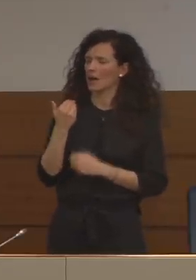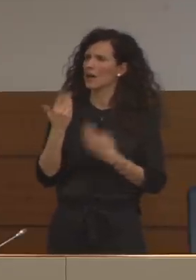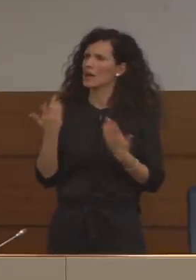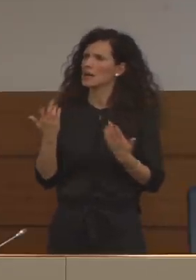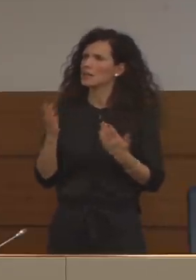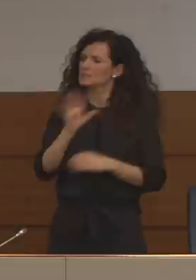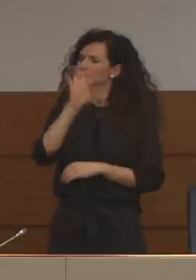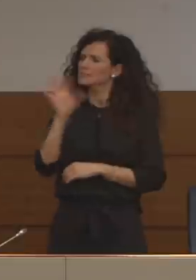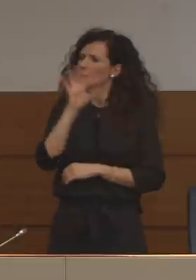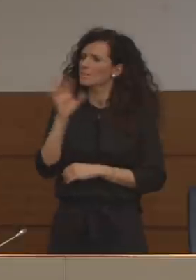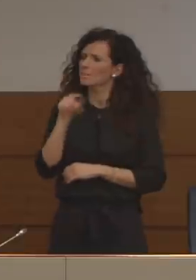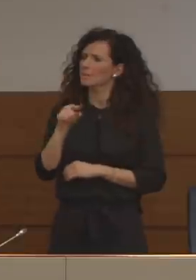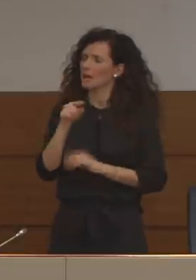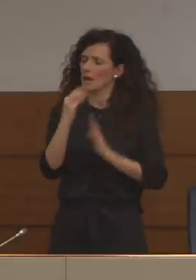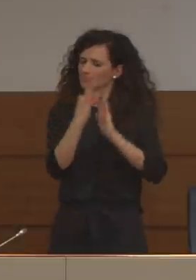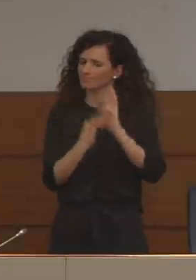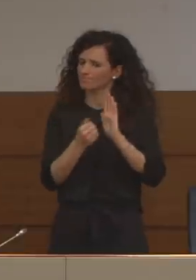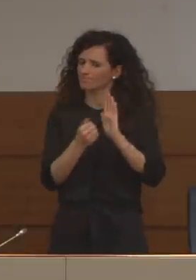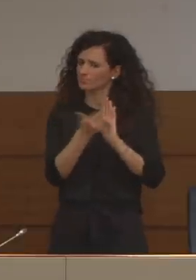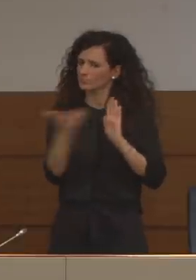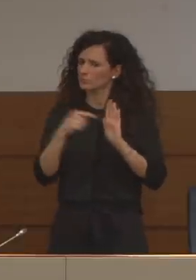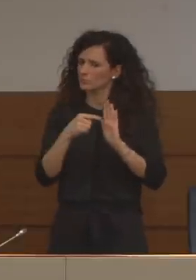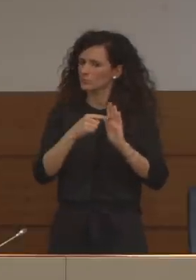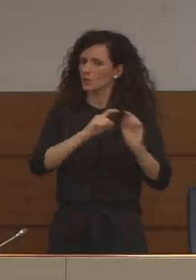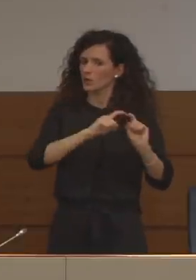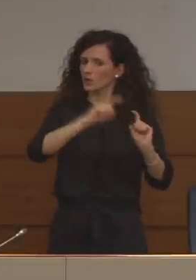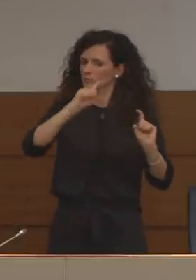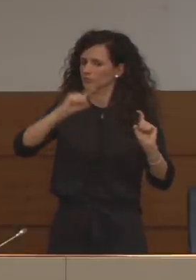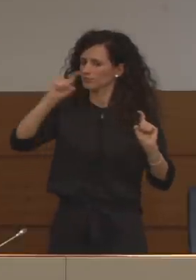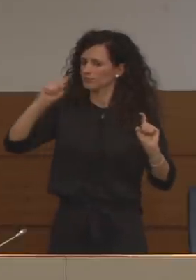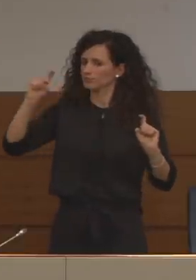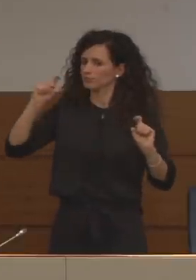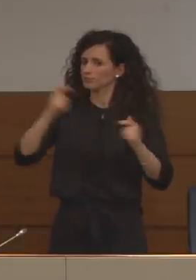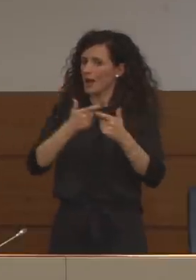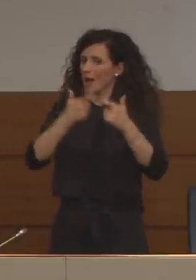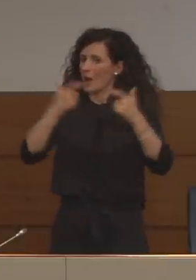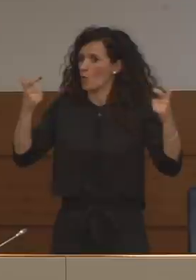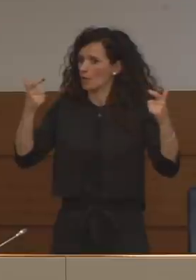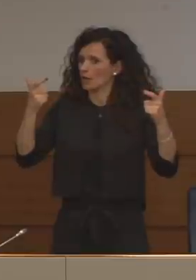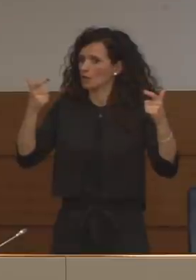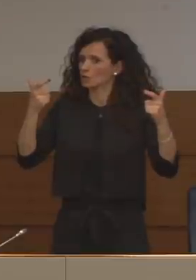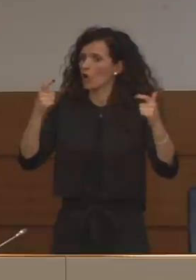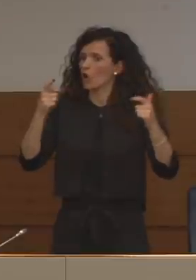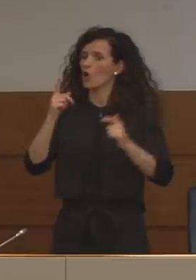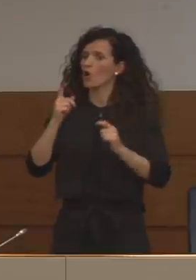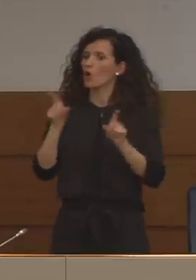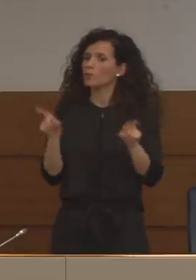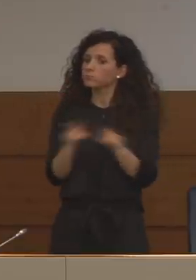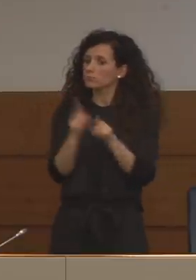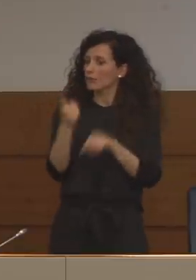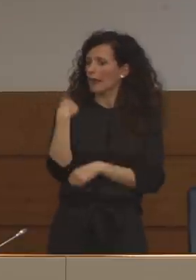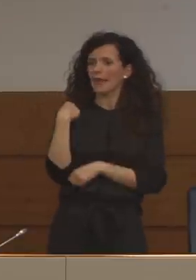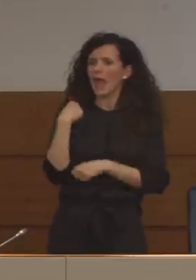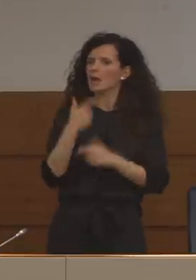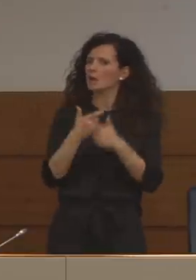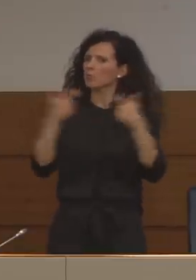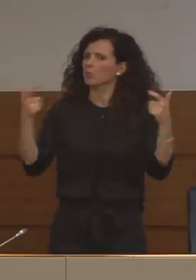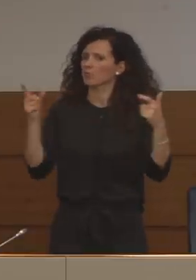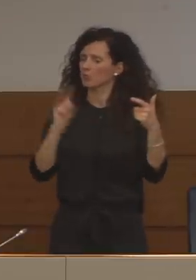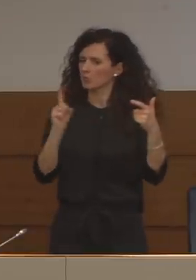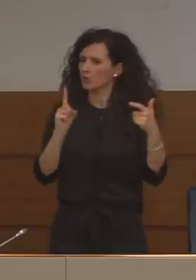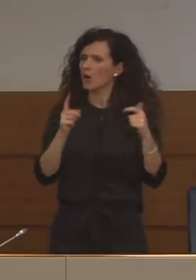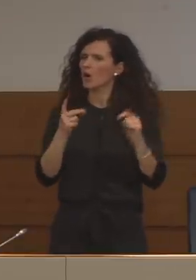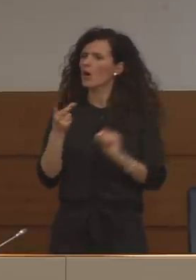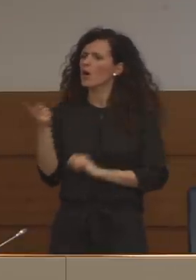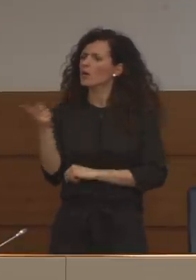le cifre si dicono non crescere come ieri poi come interpreta